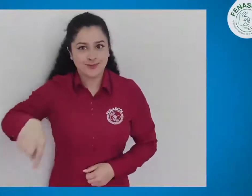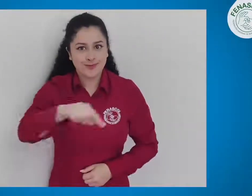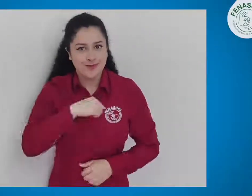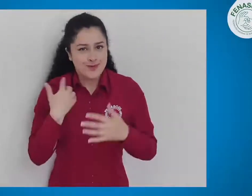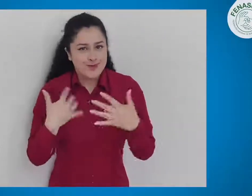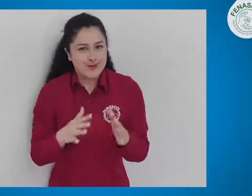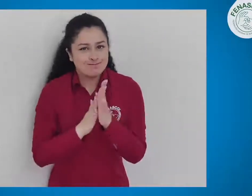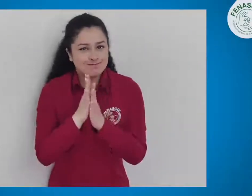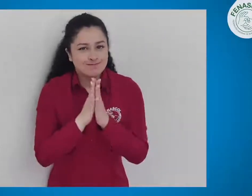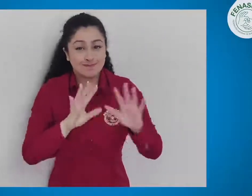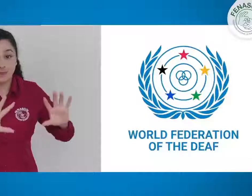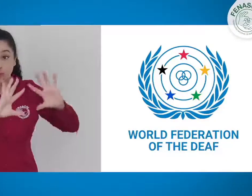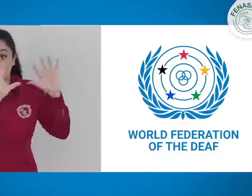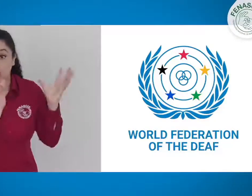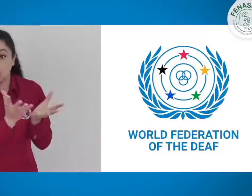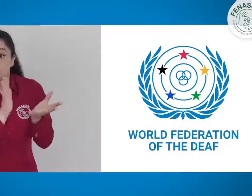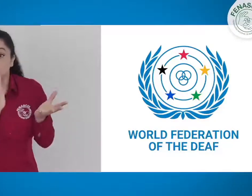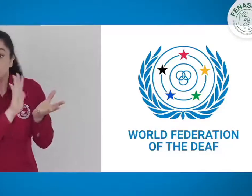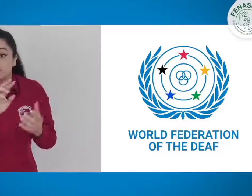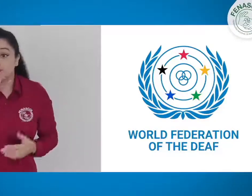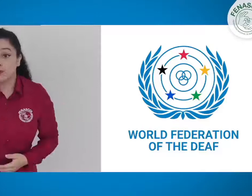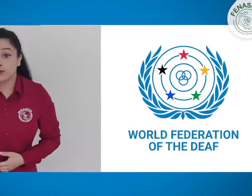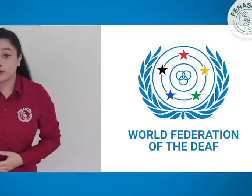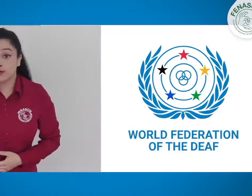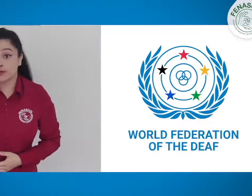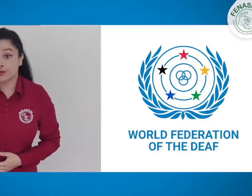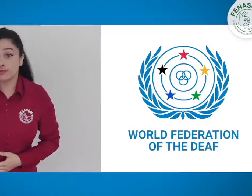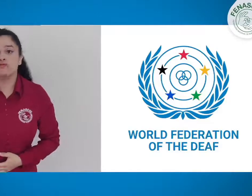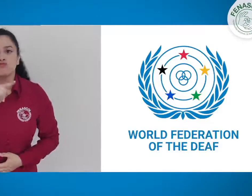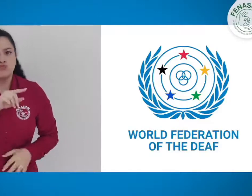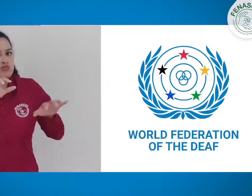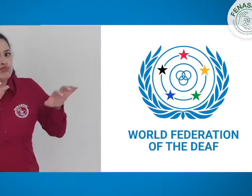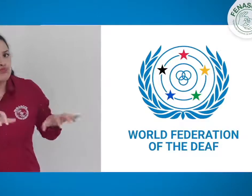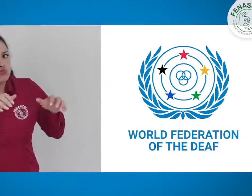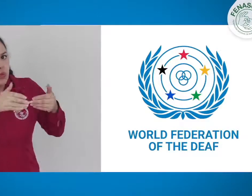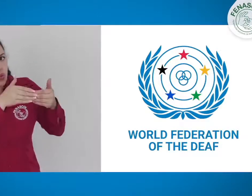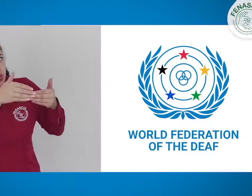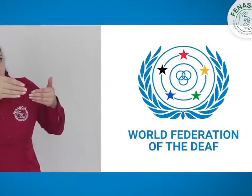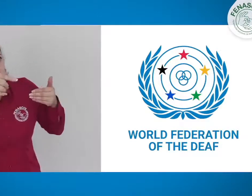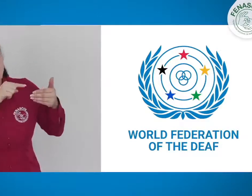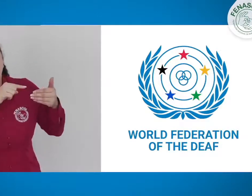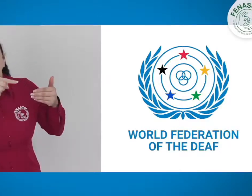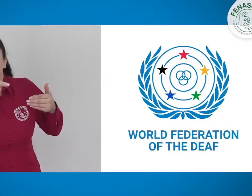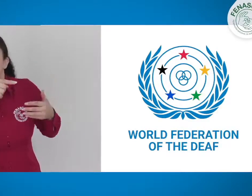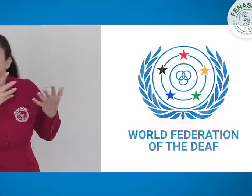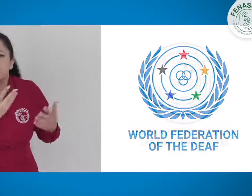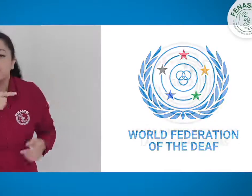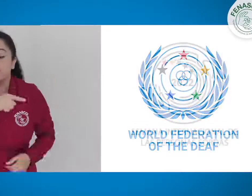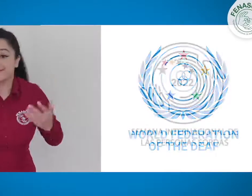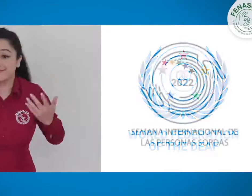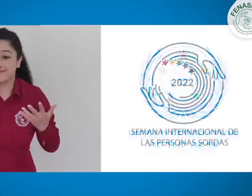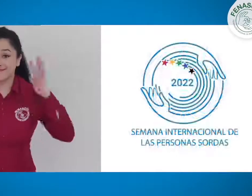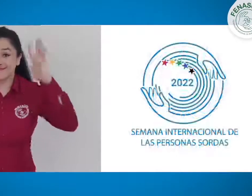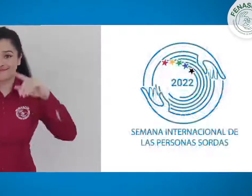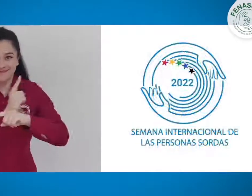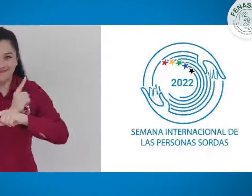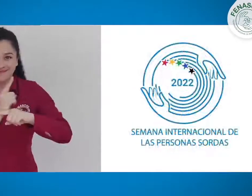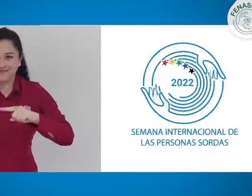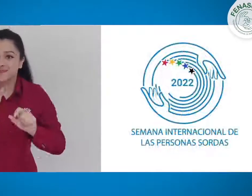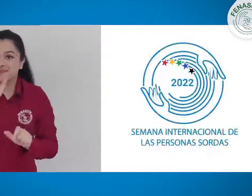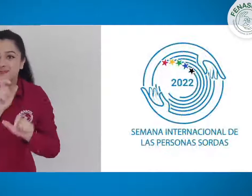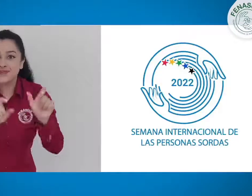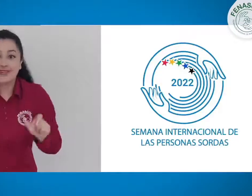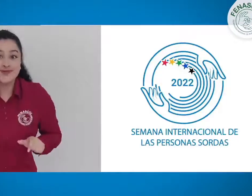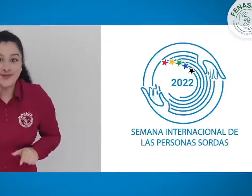y estamos muy ansiosos porque la federación mundial de sordos la w ha proyectado